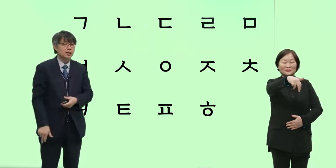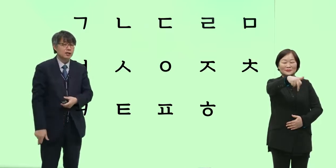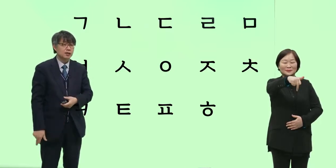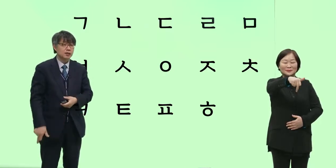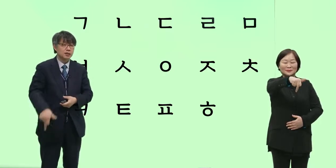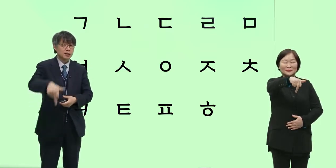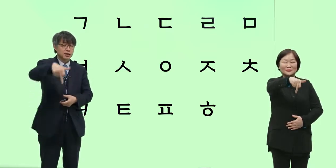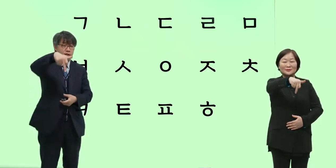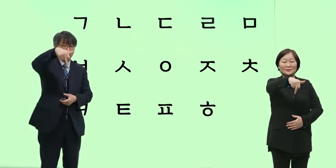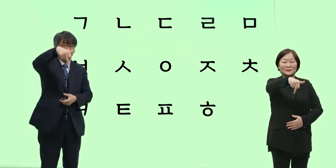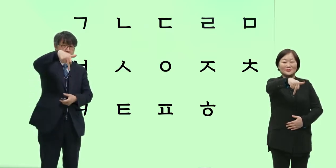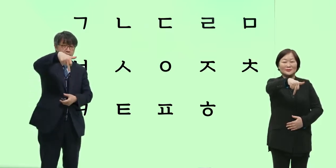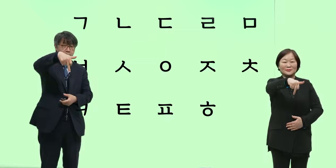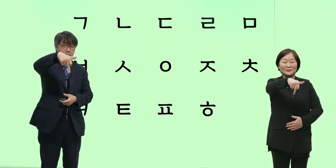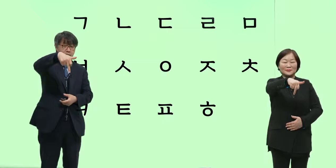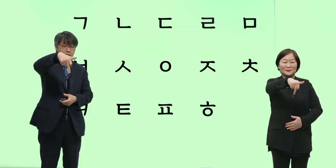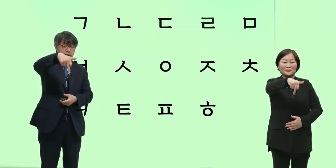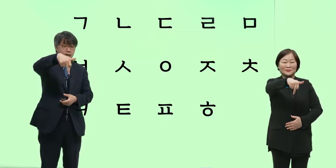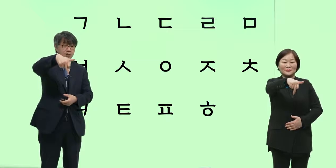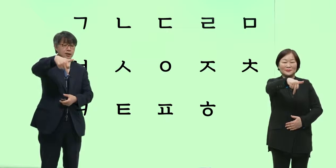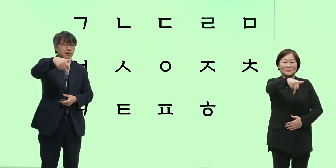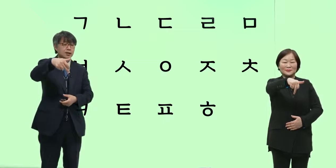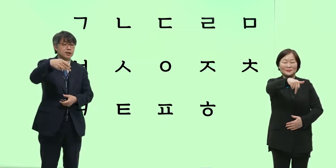키읔. 자, 키읔, 티귿.